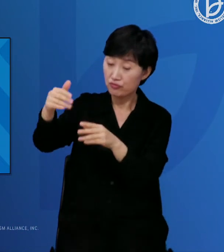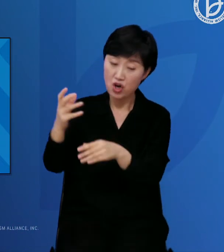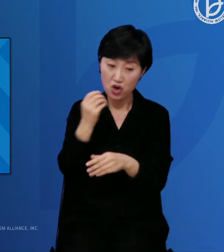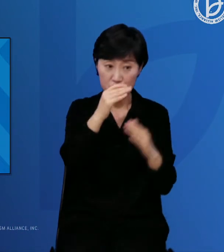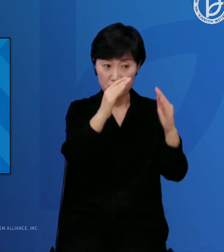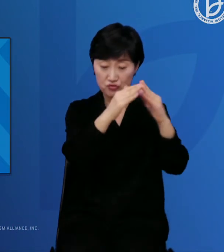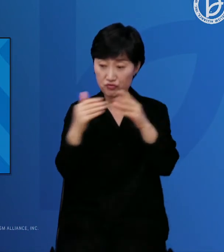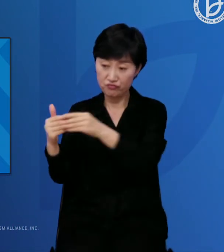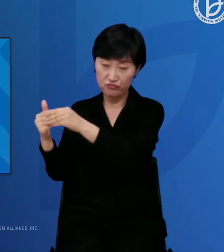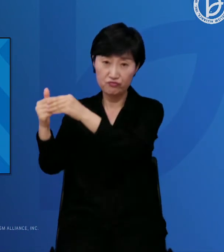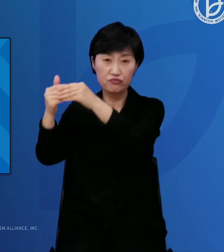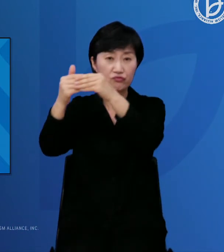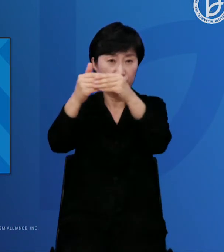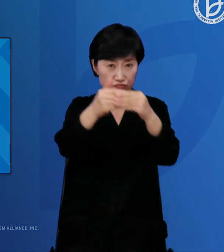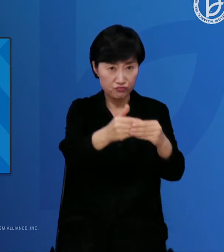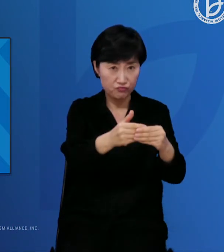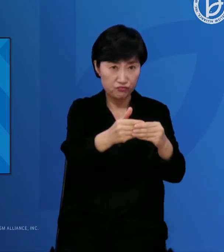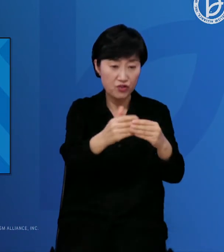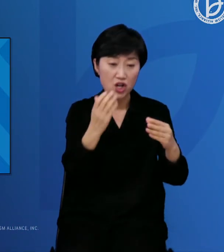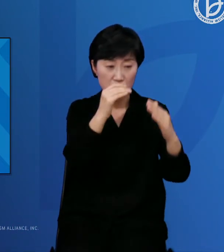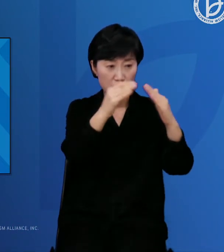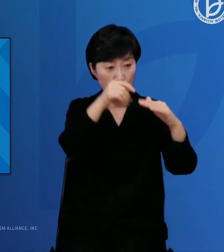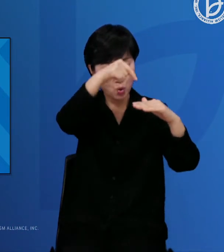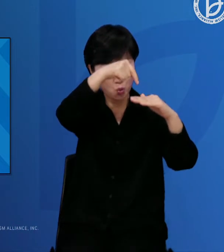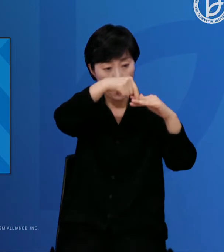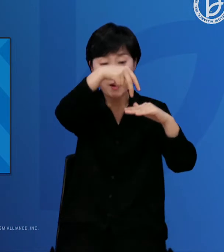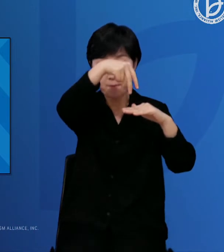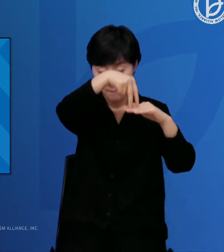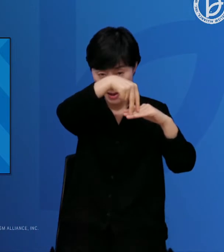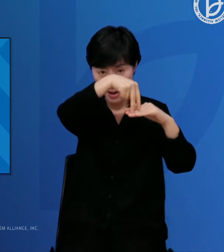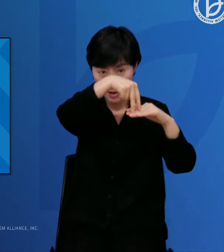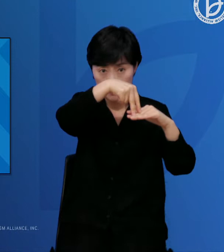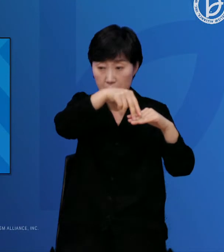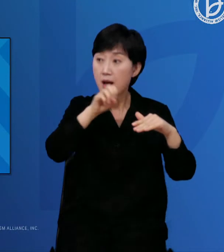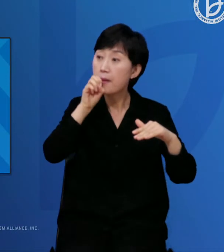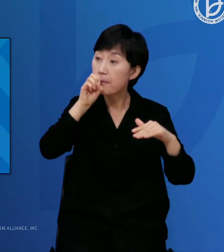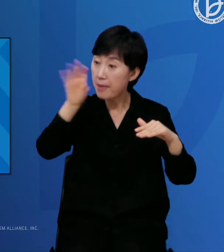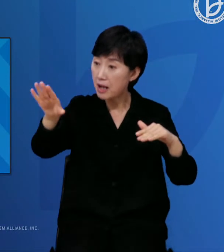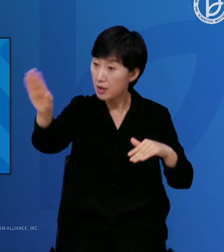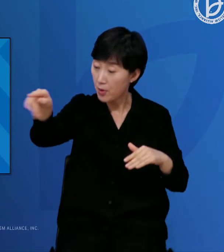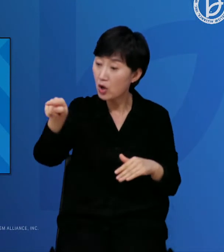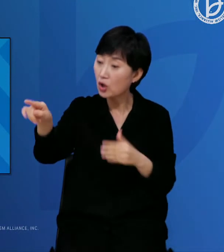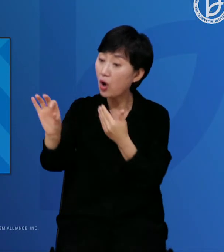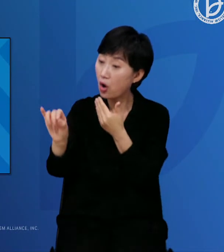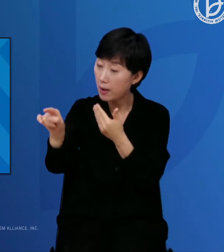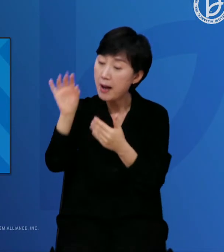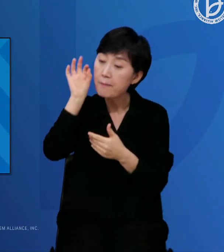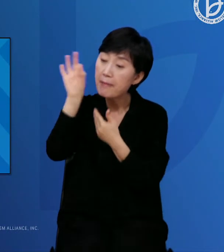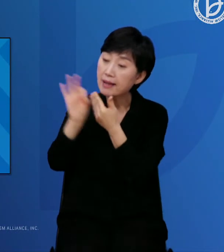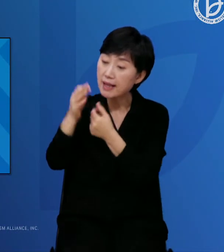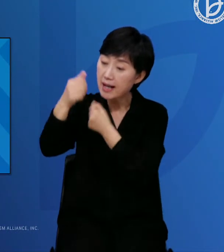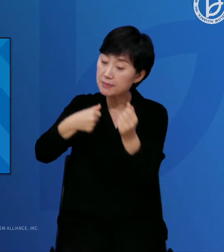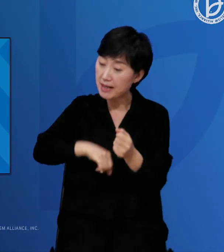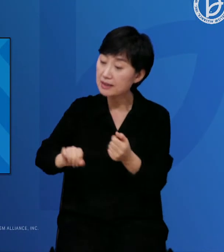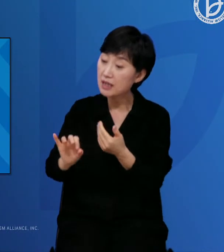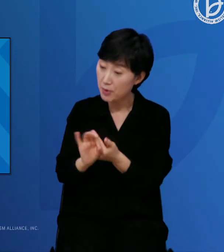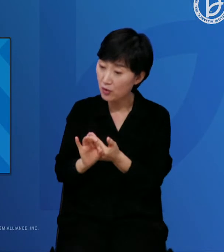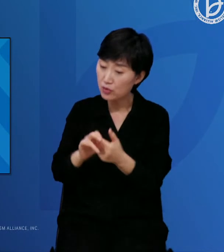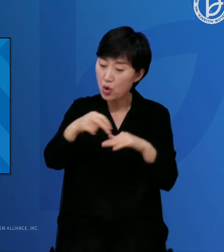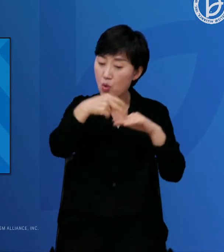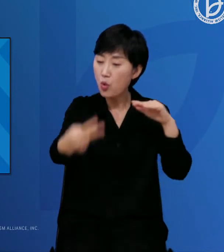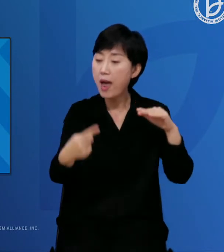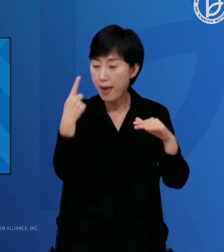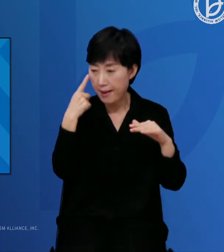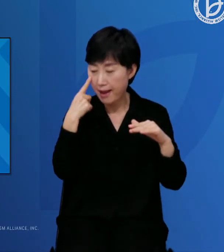거룩한 성으로 데려다가 성전 꼭대기에 세우고 이르되 내가 만일 하나님의 아들이거든